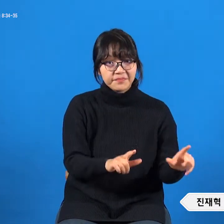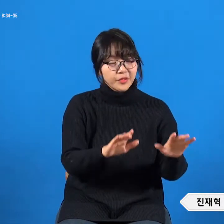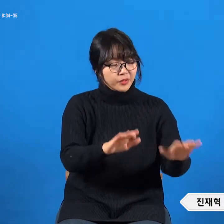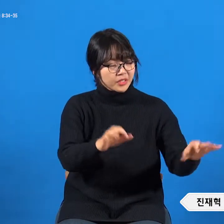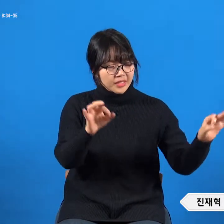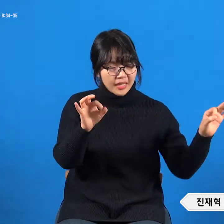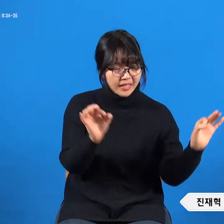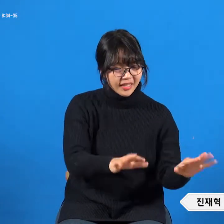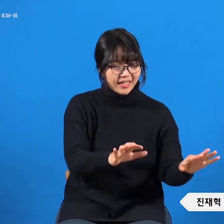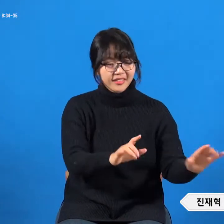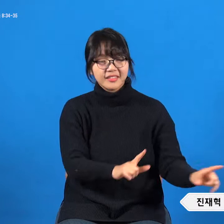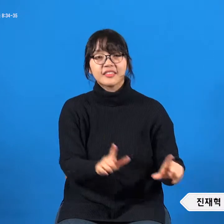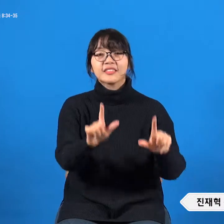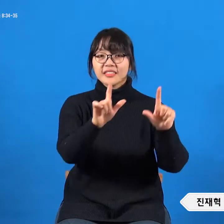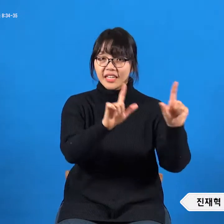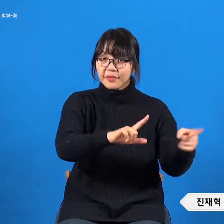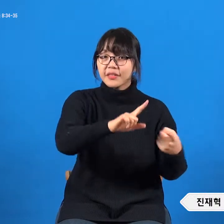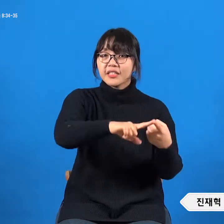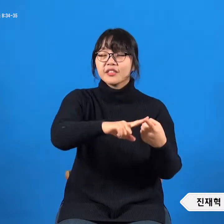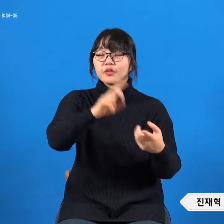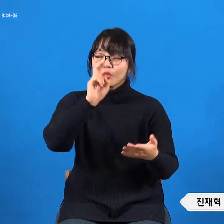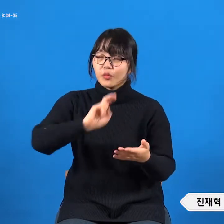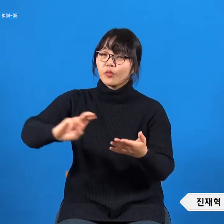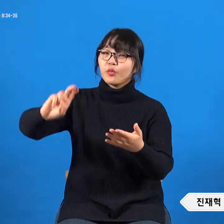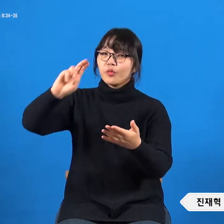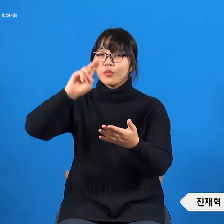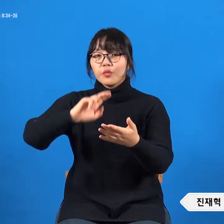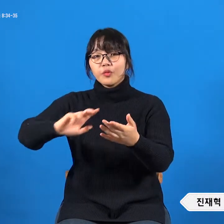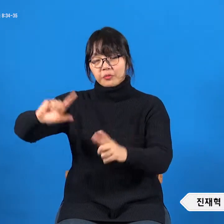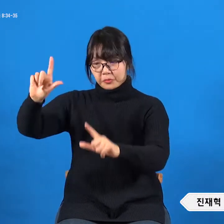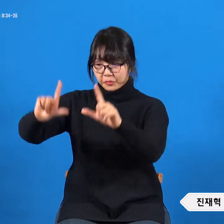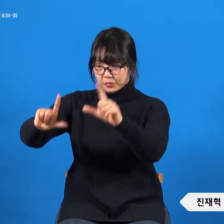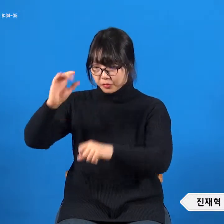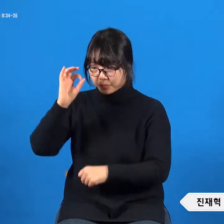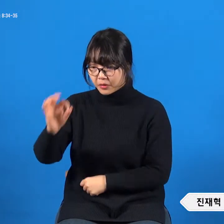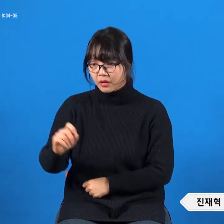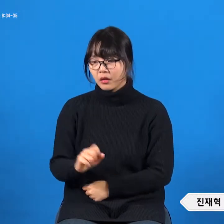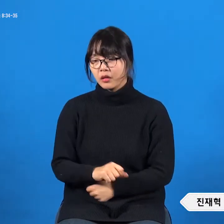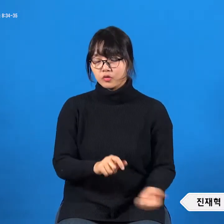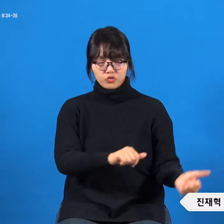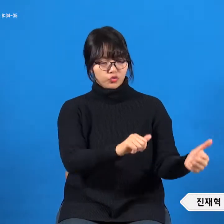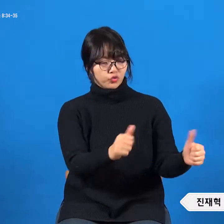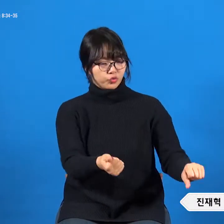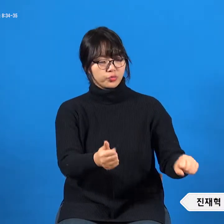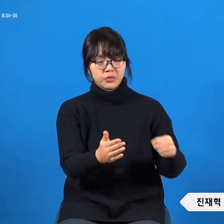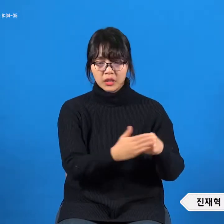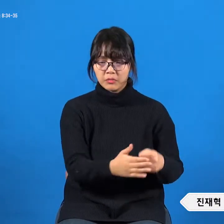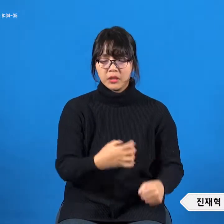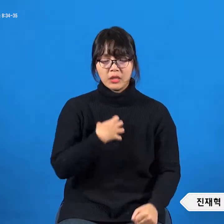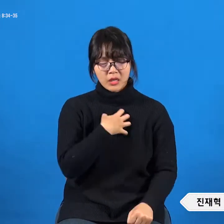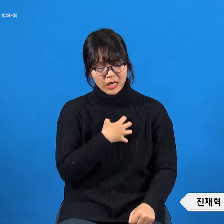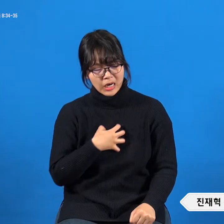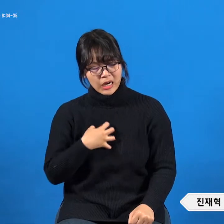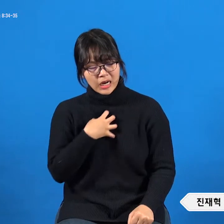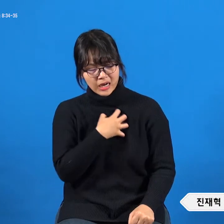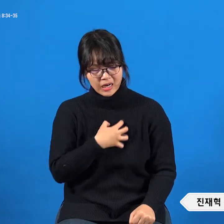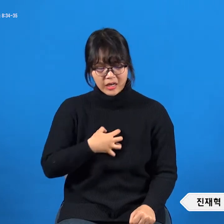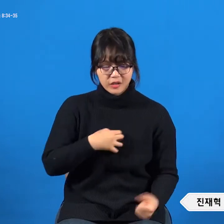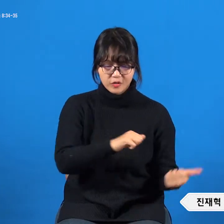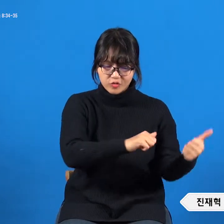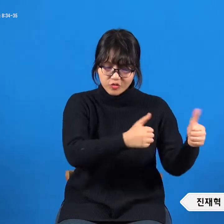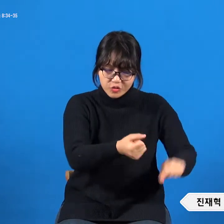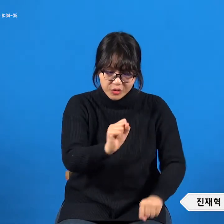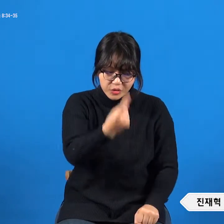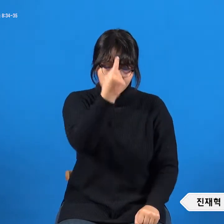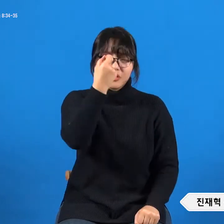그 삶을 노래할 때 죽음 가운데, 죽음 때문에 두려움과 아픔과 상처와 그